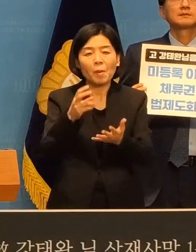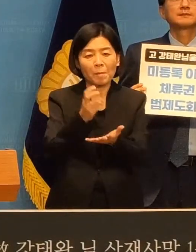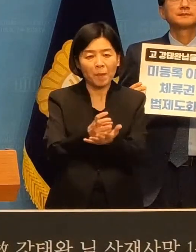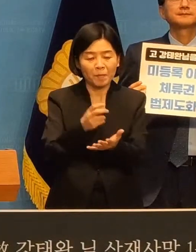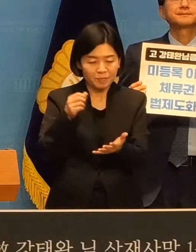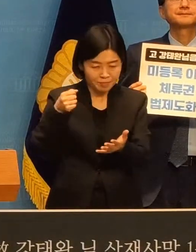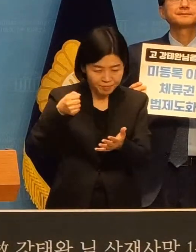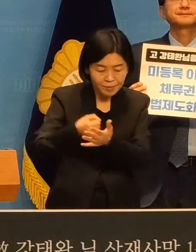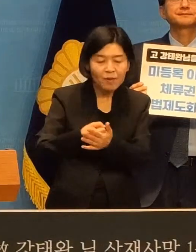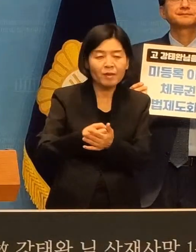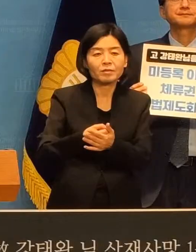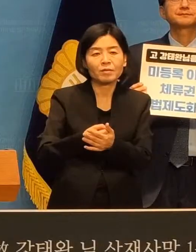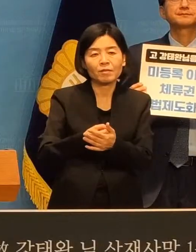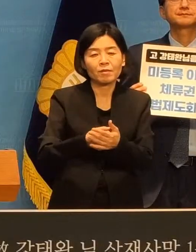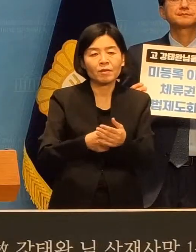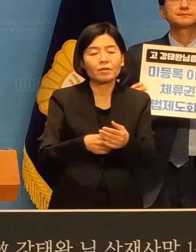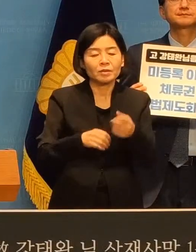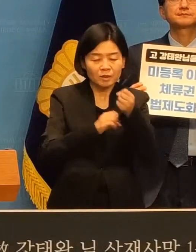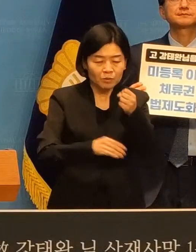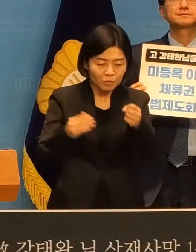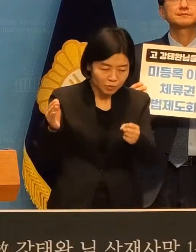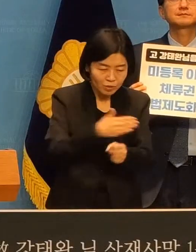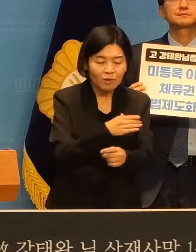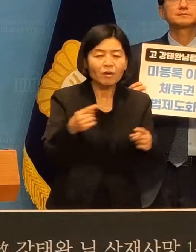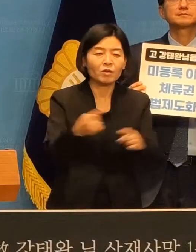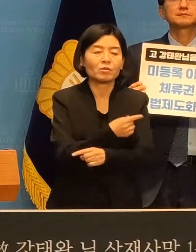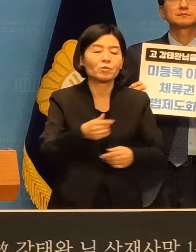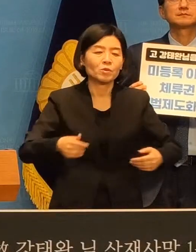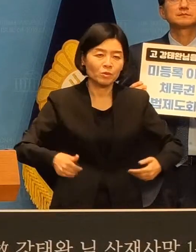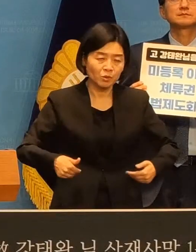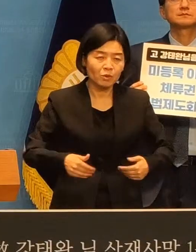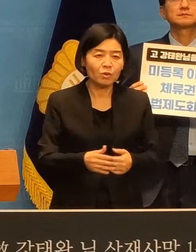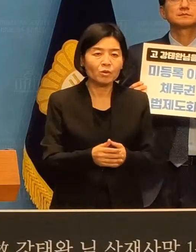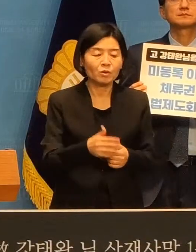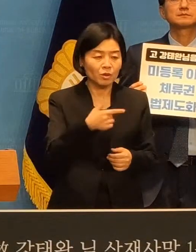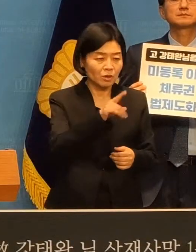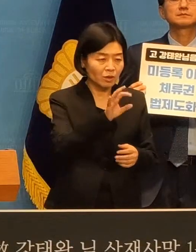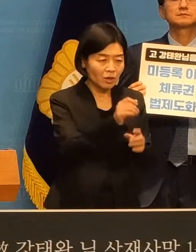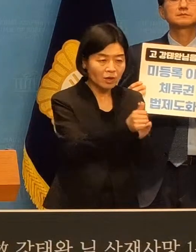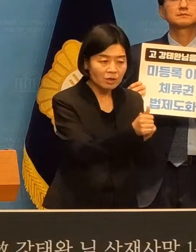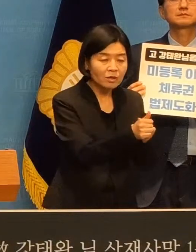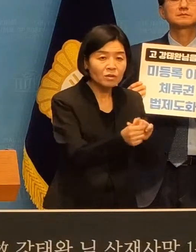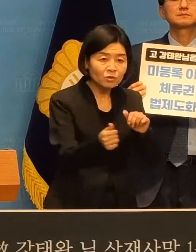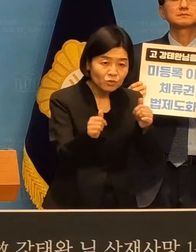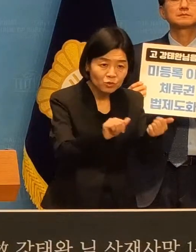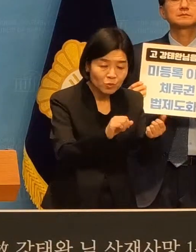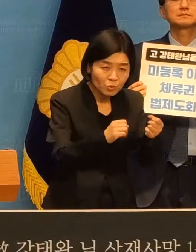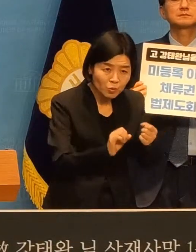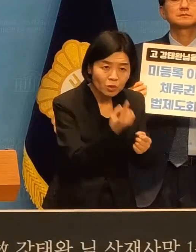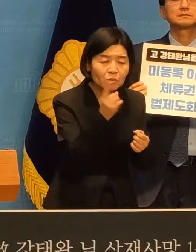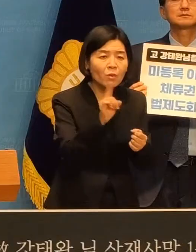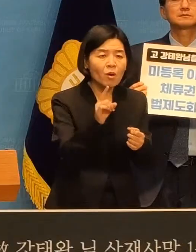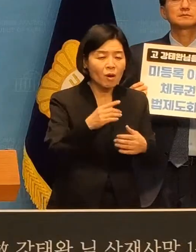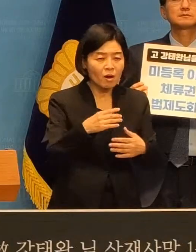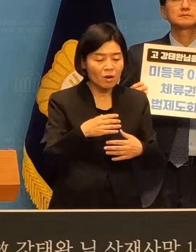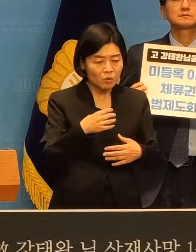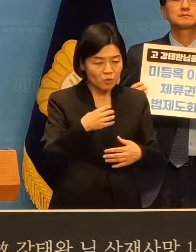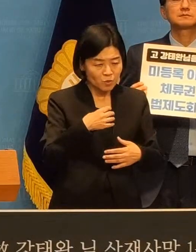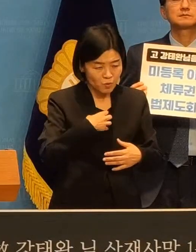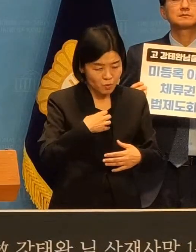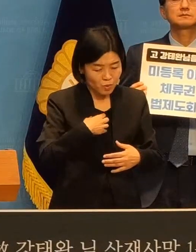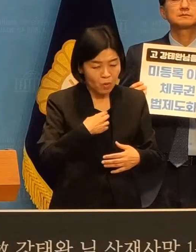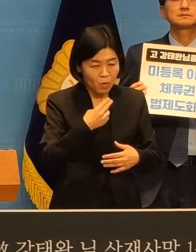한다. 강태원의 죽음은 안전관리 의무 소홀로 발생한 명백한 인재이기도 하다.